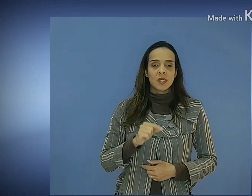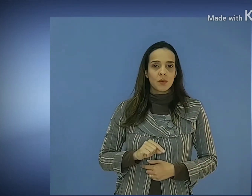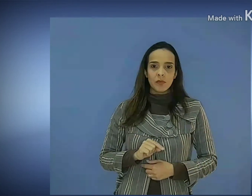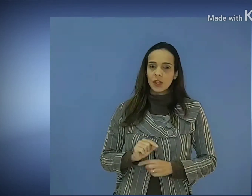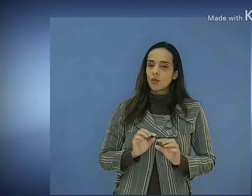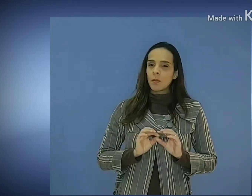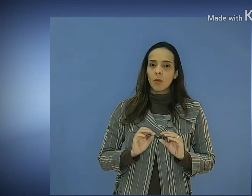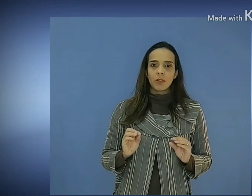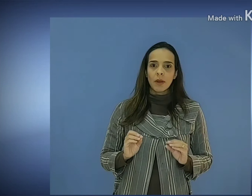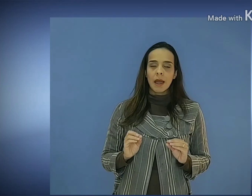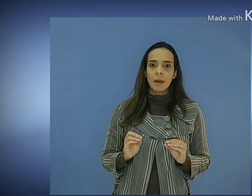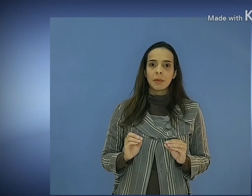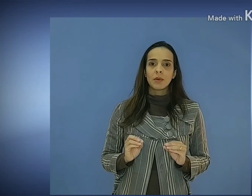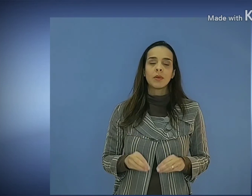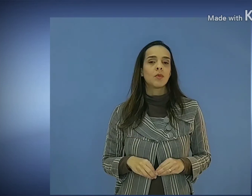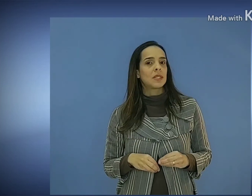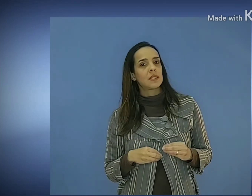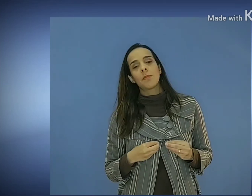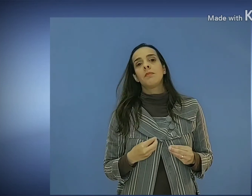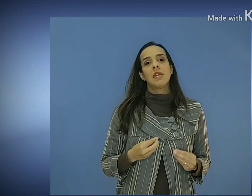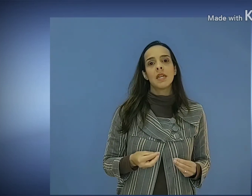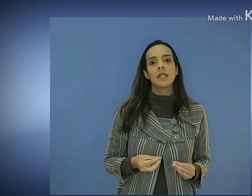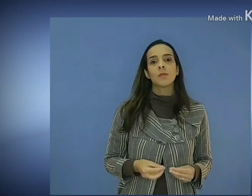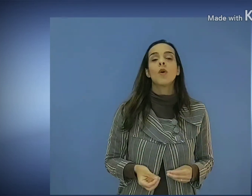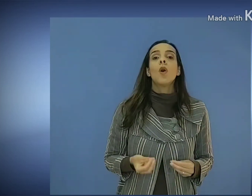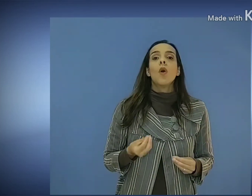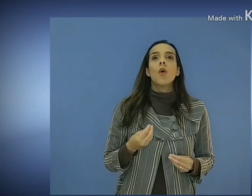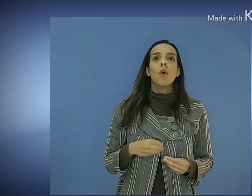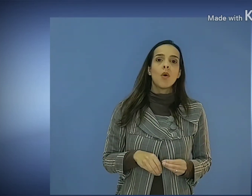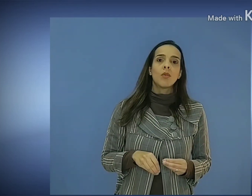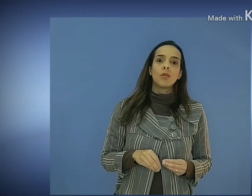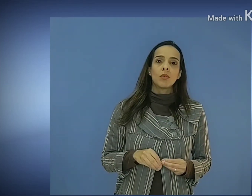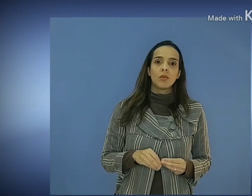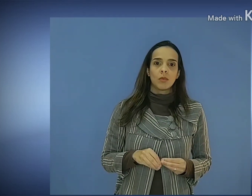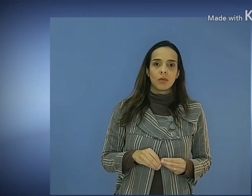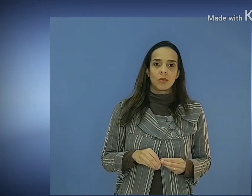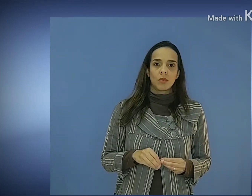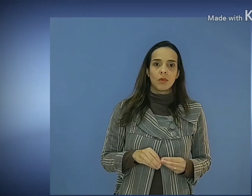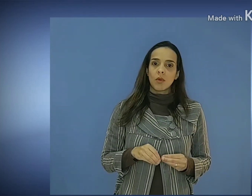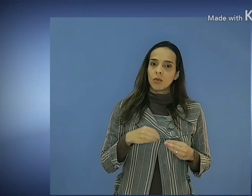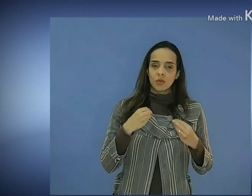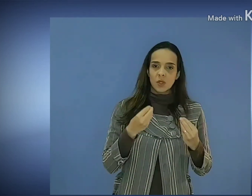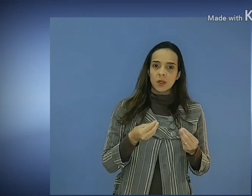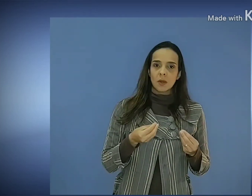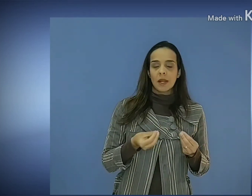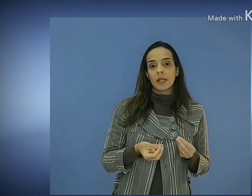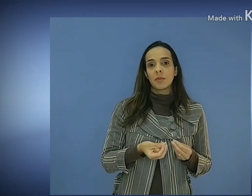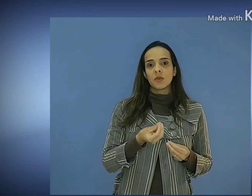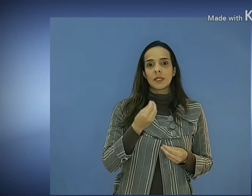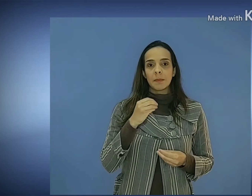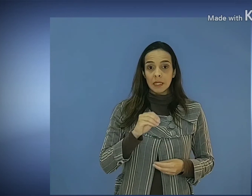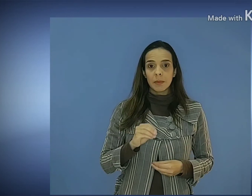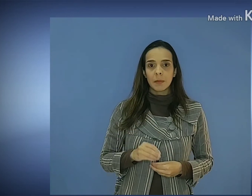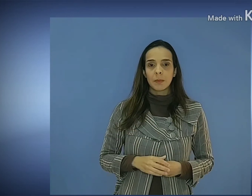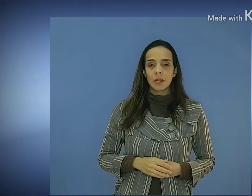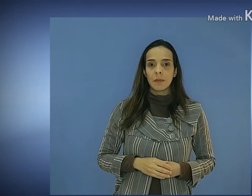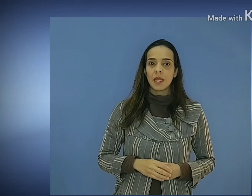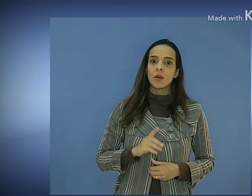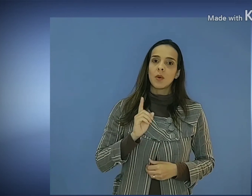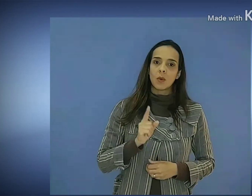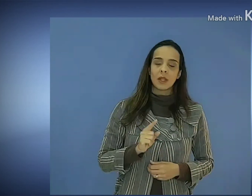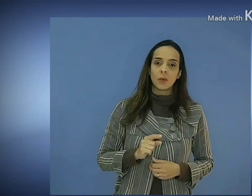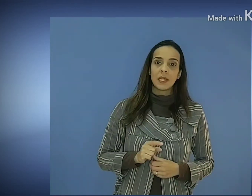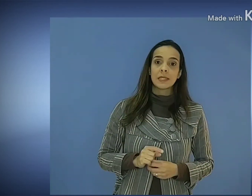Você pode fazer um vídeo muito rápido, no WhatsApp mesmo, ou no seu celular, depois você manda para mim